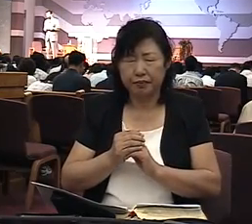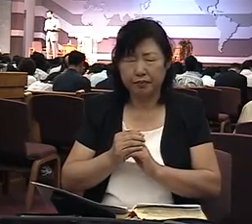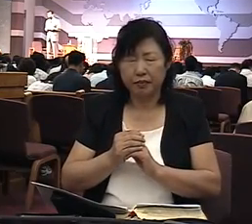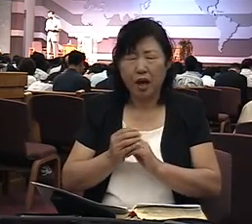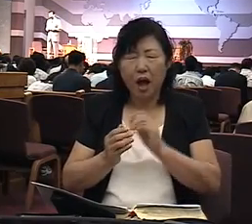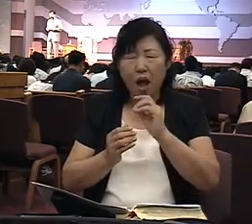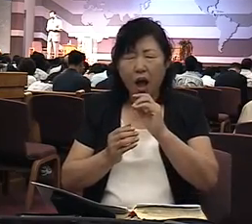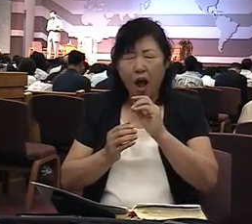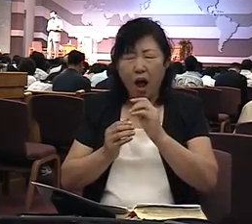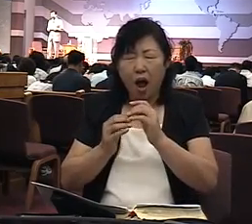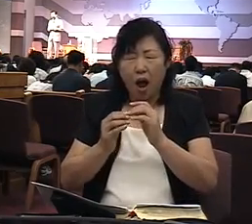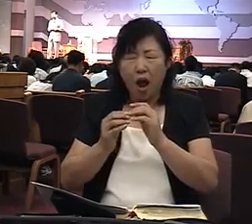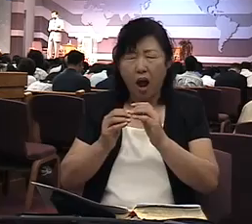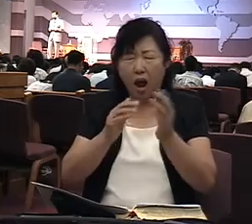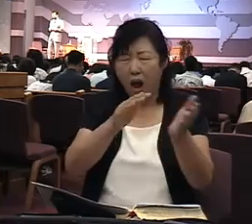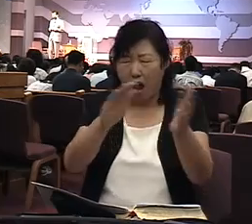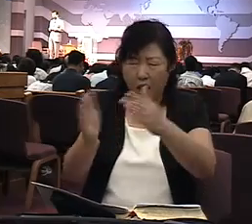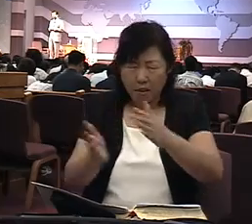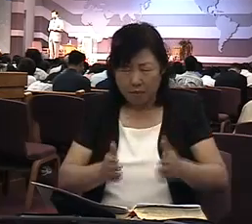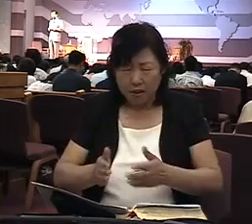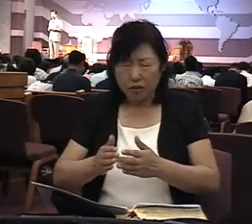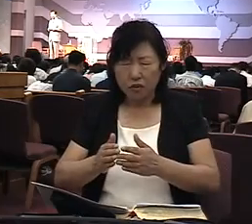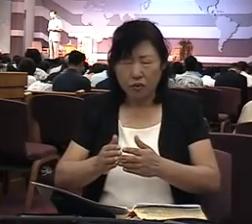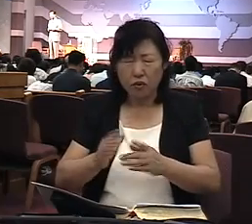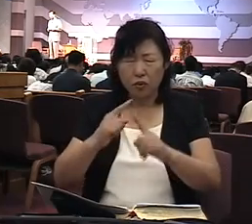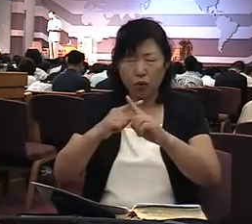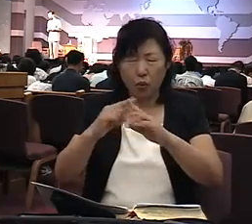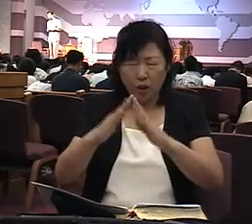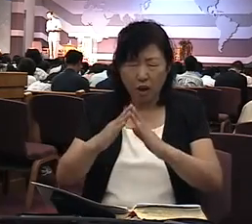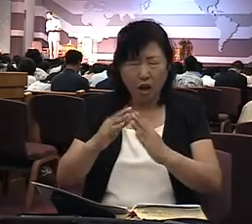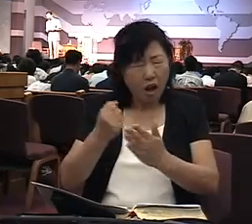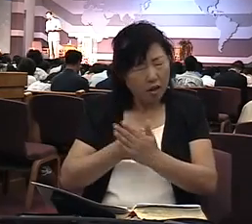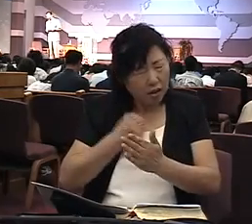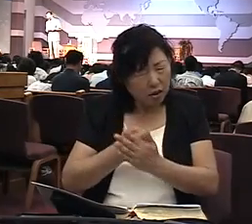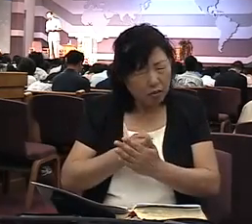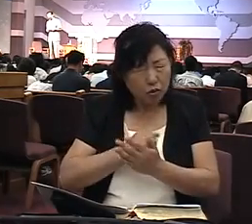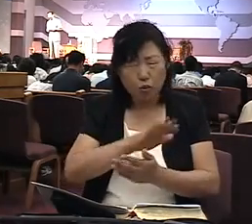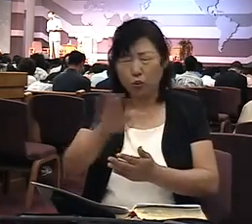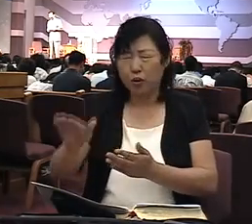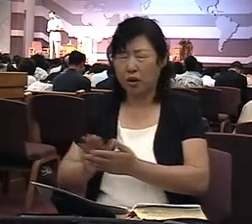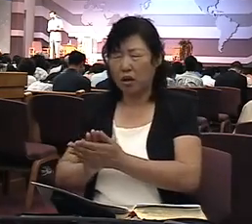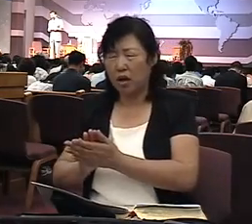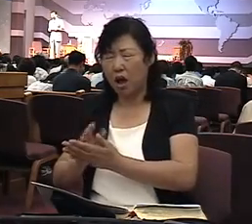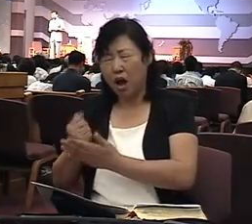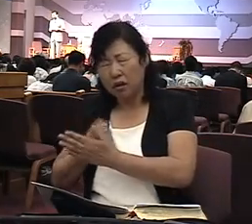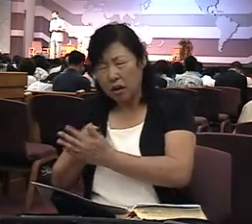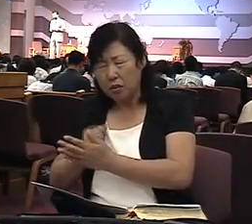한반도 교회의 안타까움을, 우리의 안타까움을 보면서 하나님 아버지, 그동안